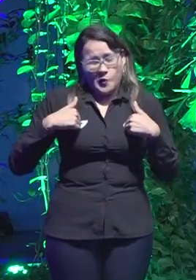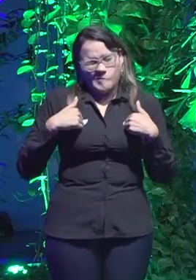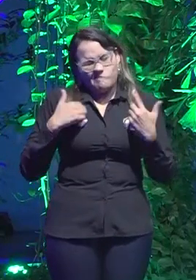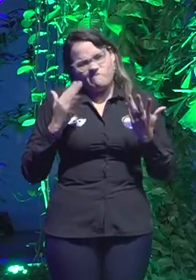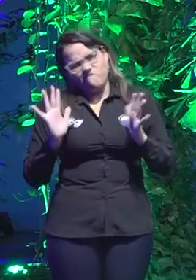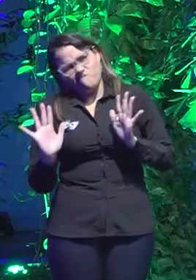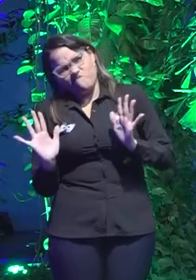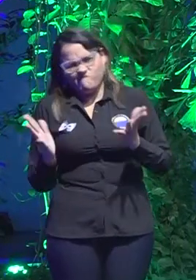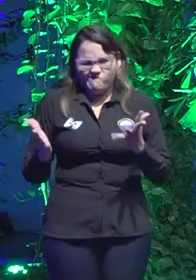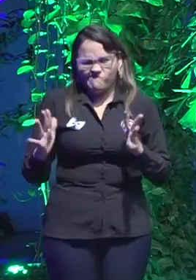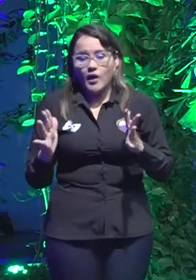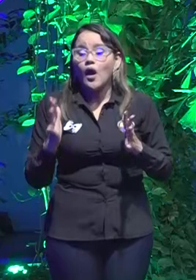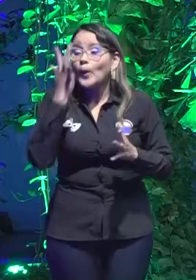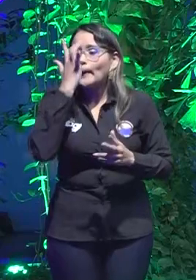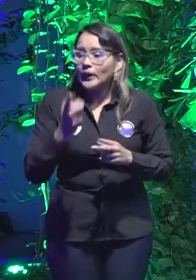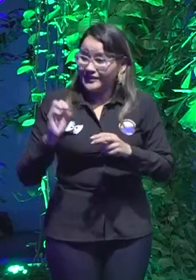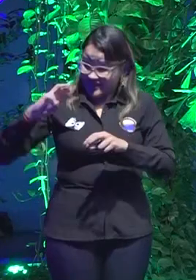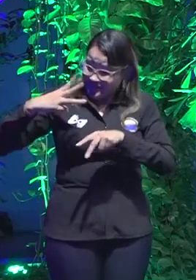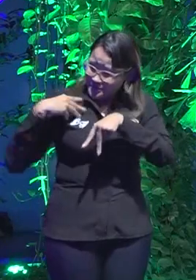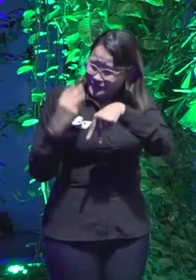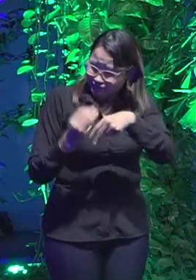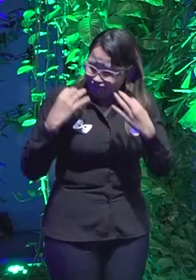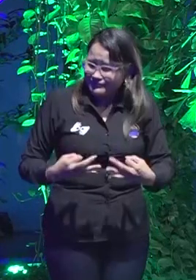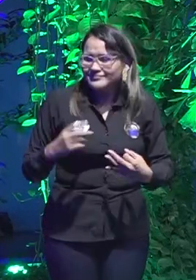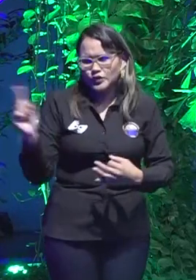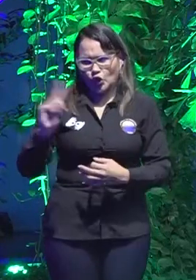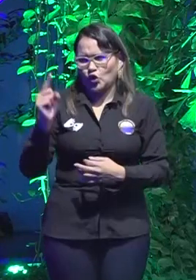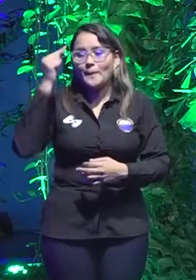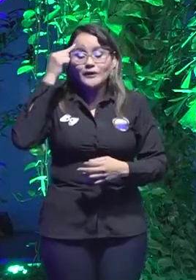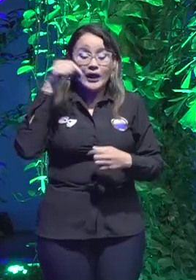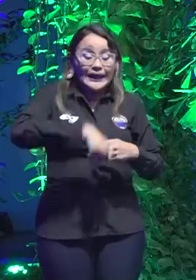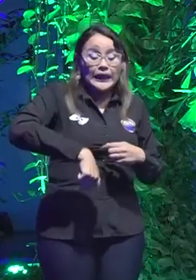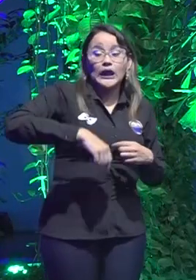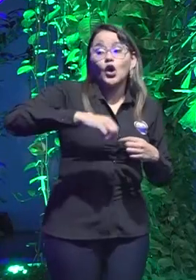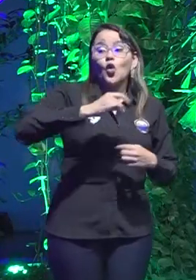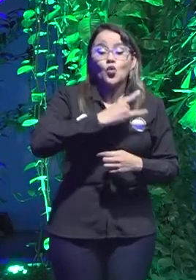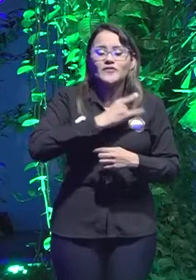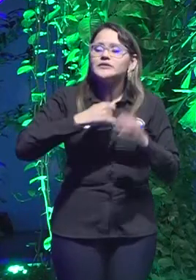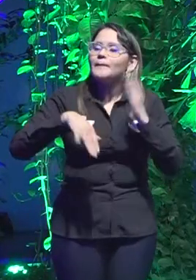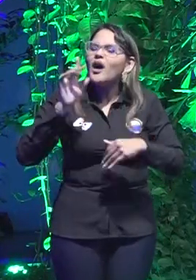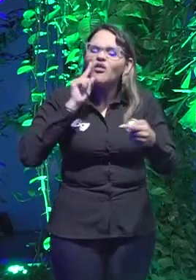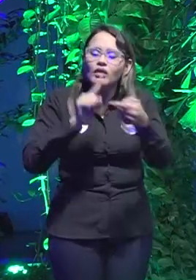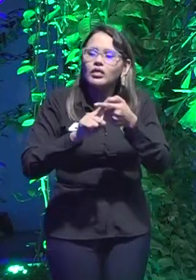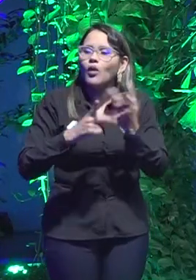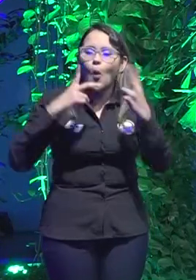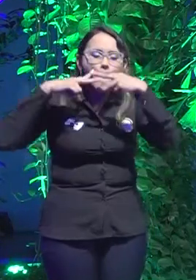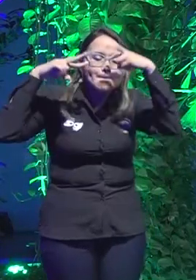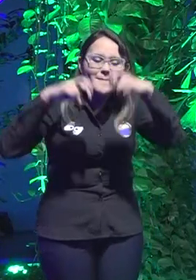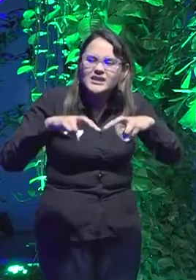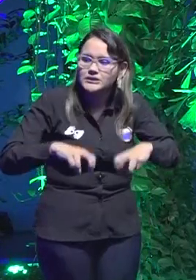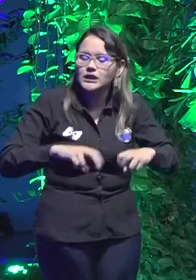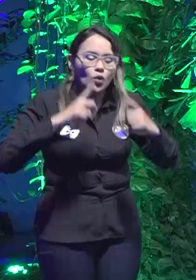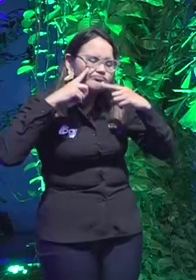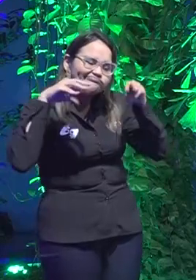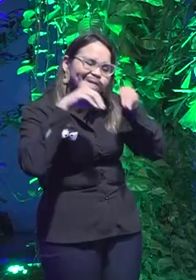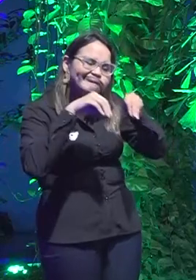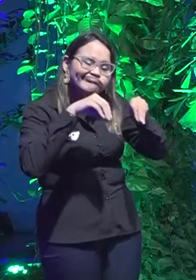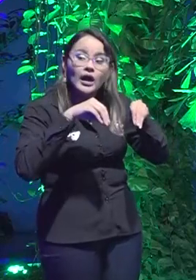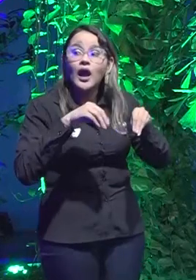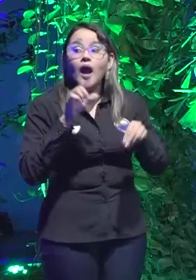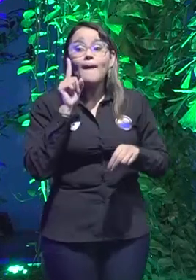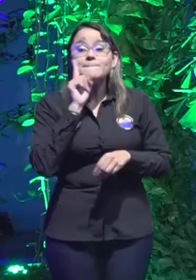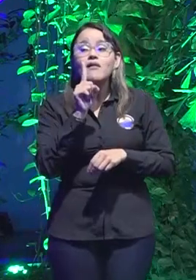Creo que la universidad forma, investiga, pero si forma con compromiso social, pues